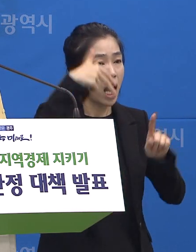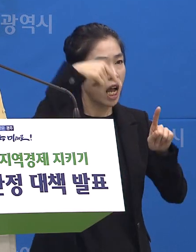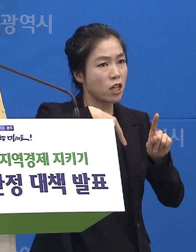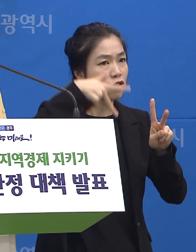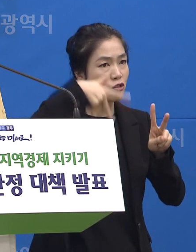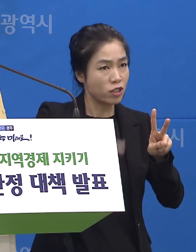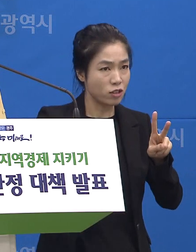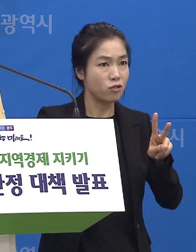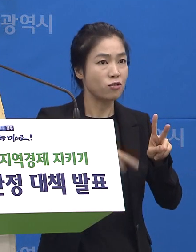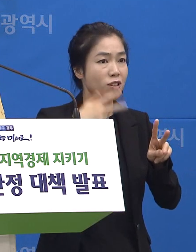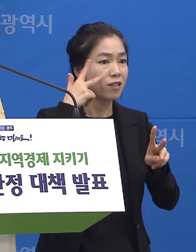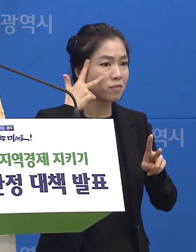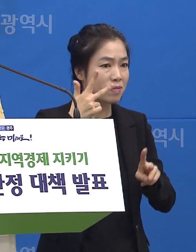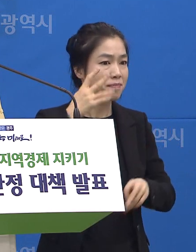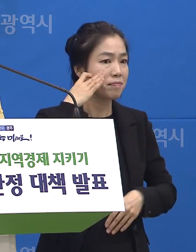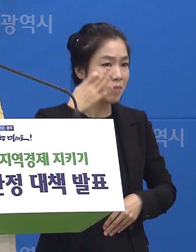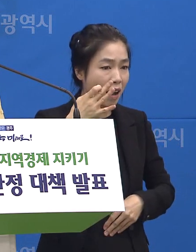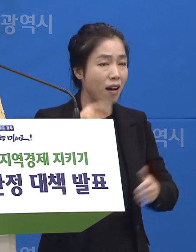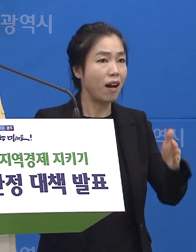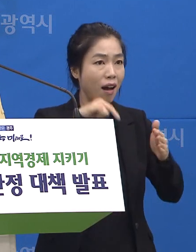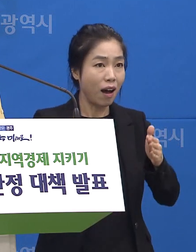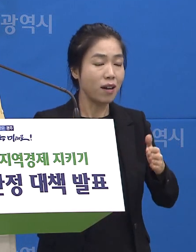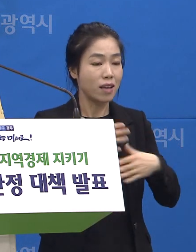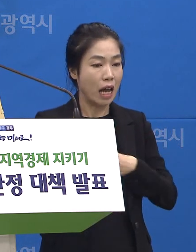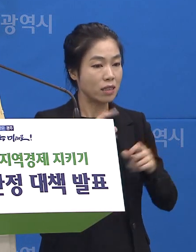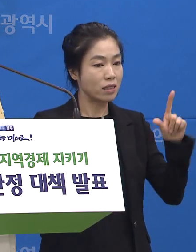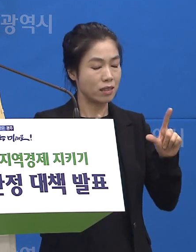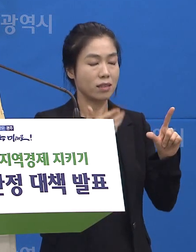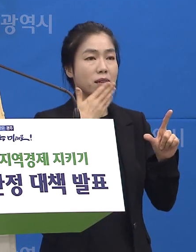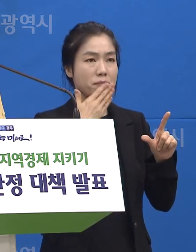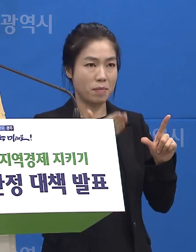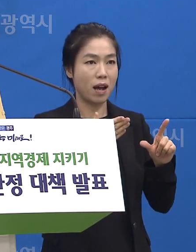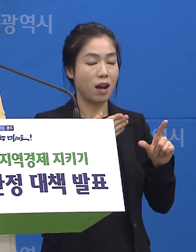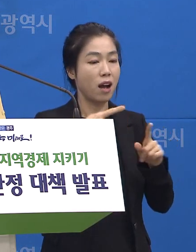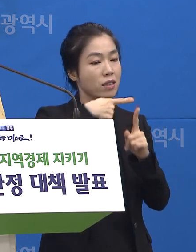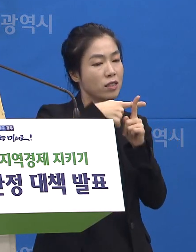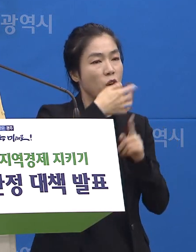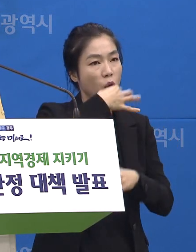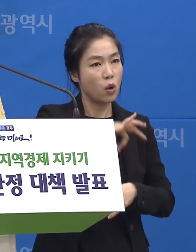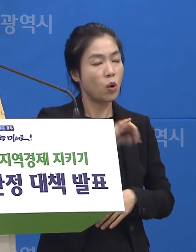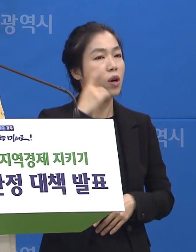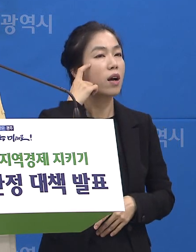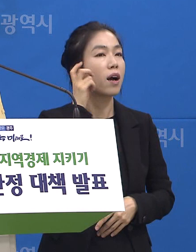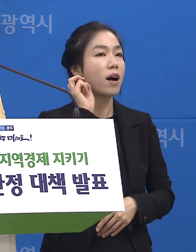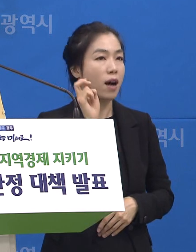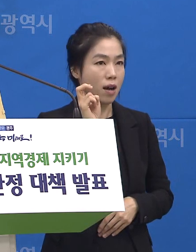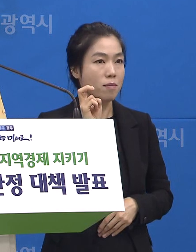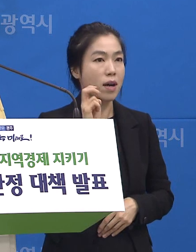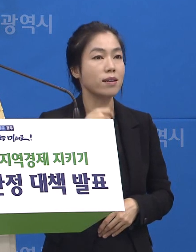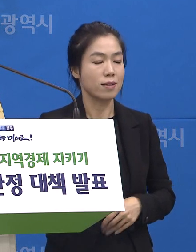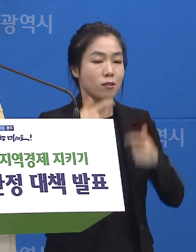이내에 우리가 코로나가 안정세로 보일 수 있는 긍정적인 효과가 될 수 있을 거라고